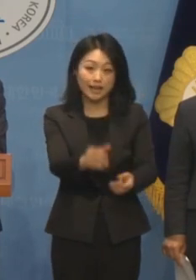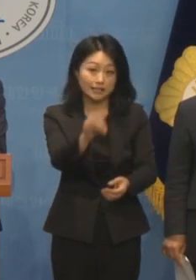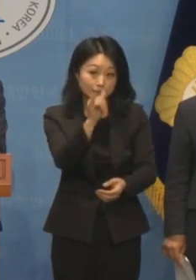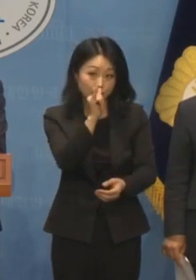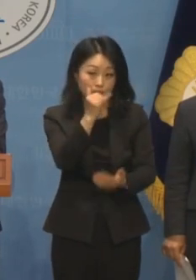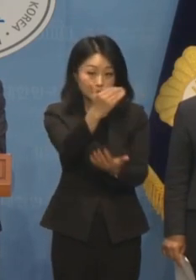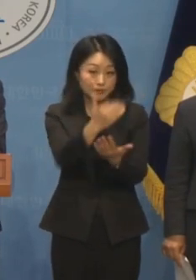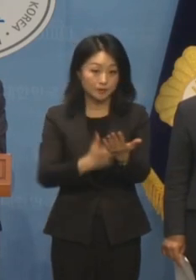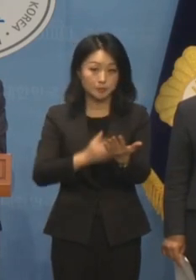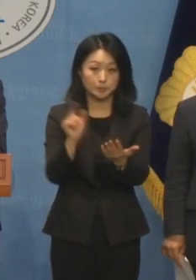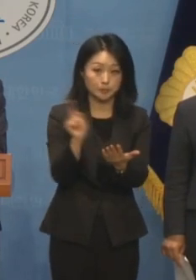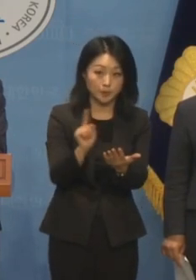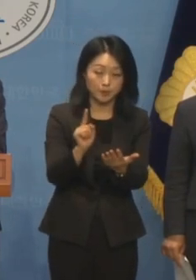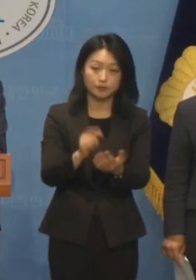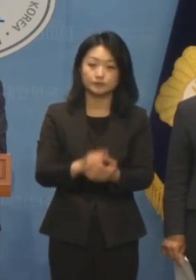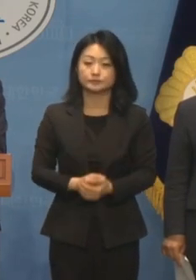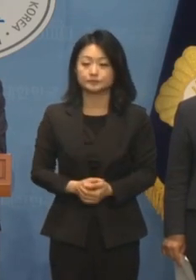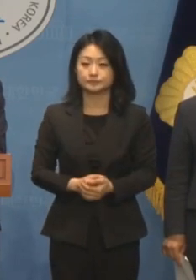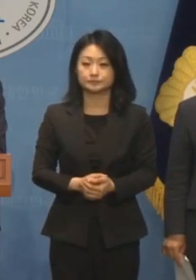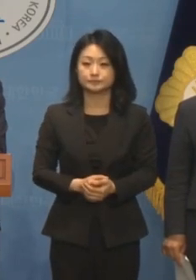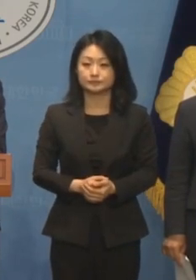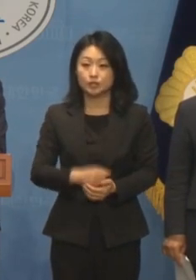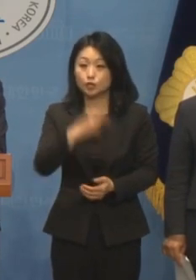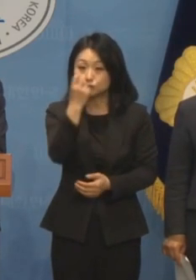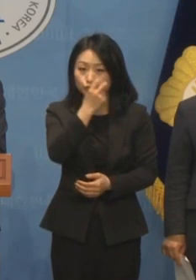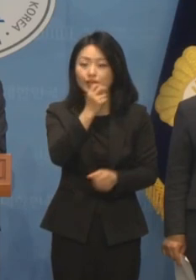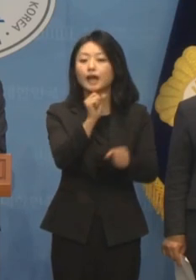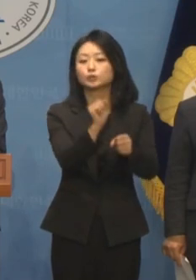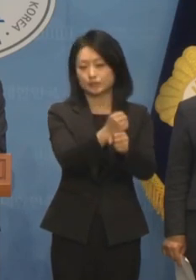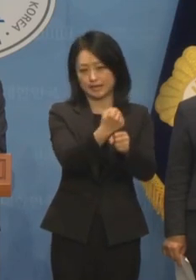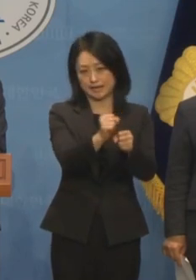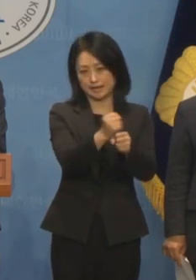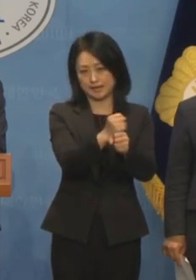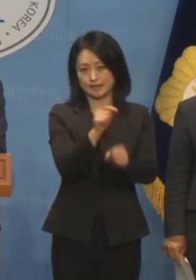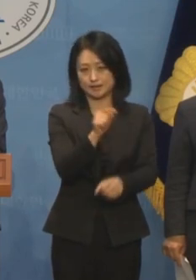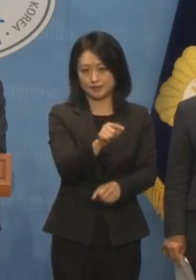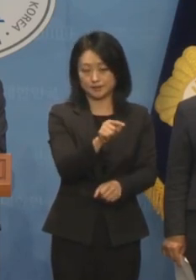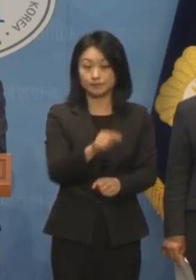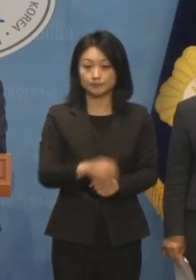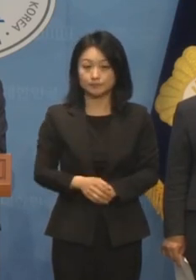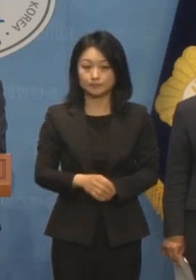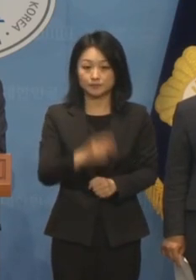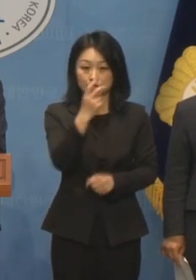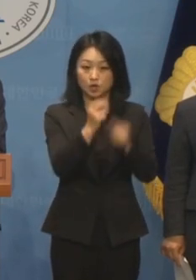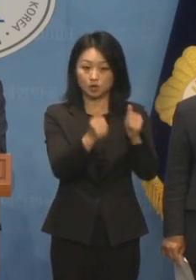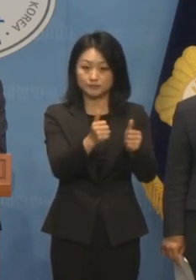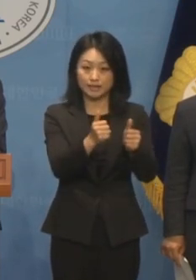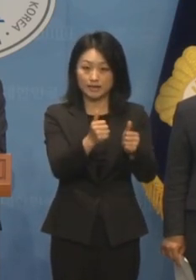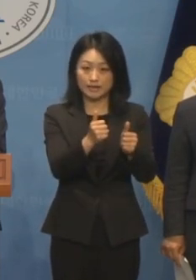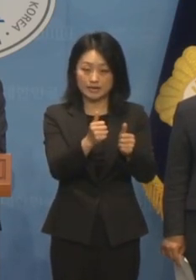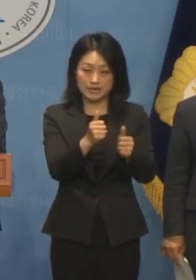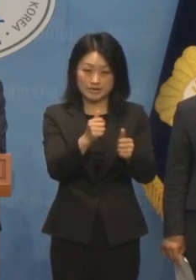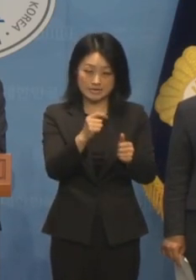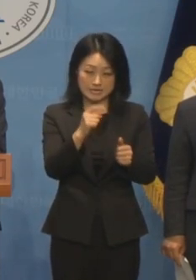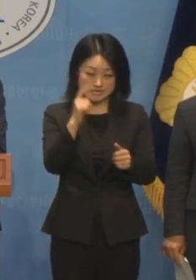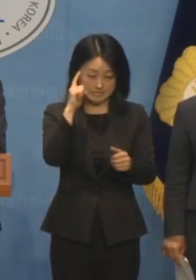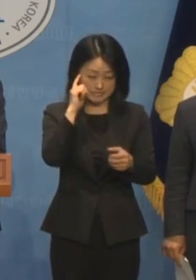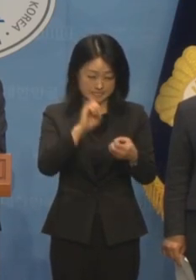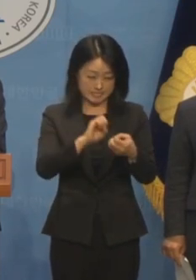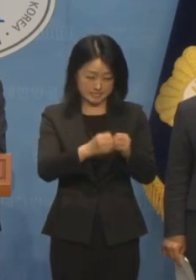아래와 같습니다. 첫째, 수사 조작입니다. 검찰의 주장을 억지로 꿰 맞추기